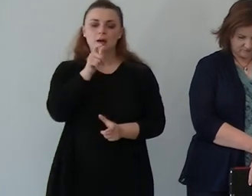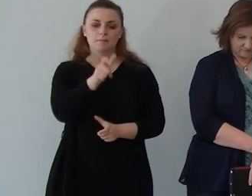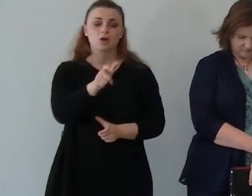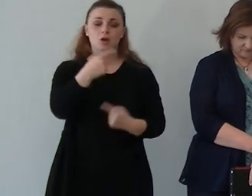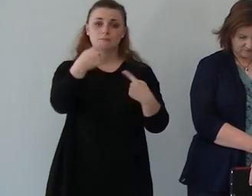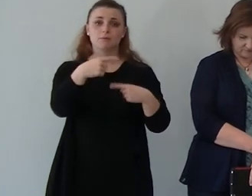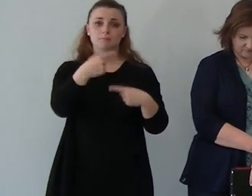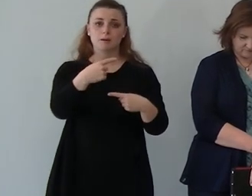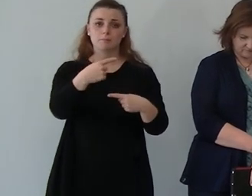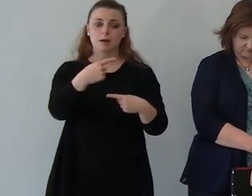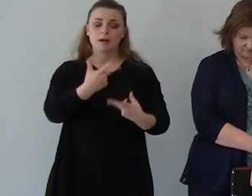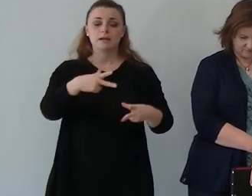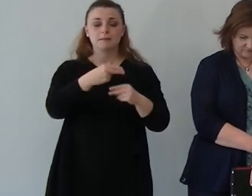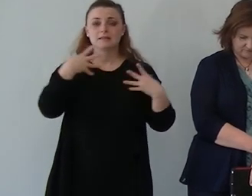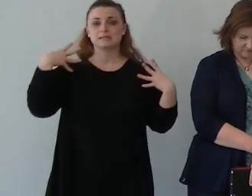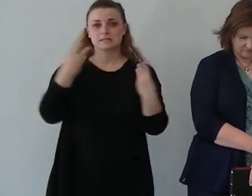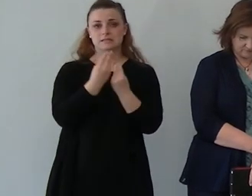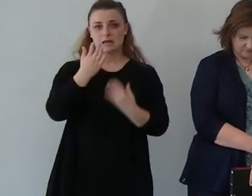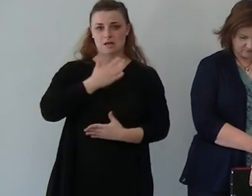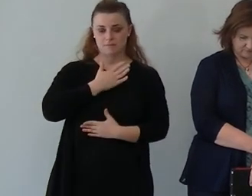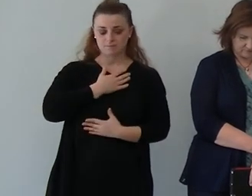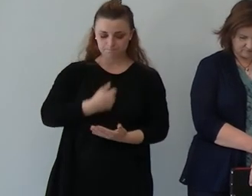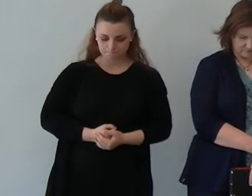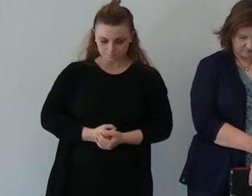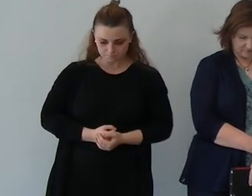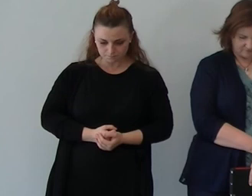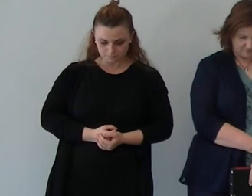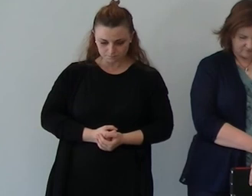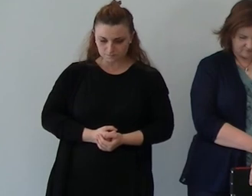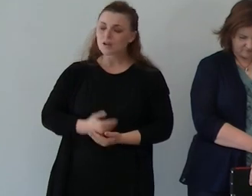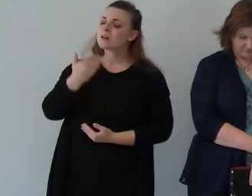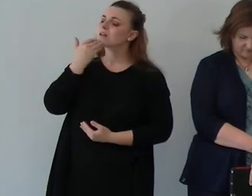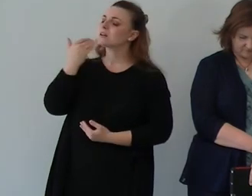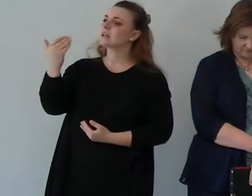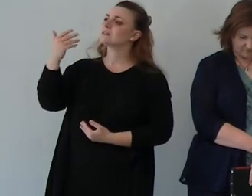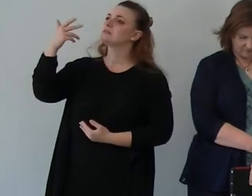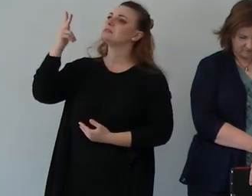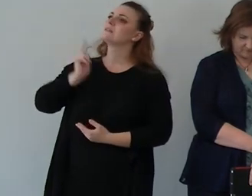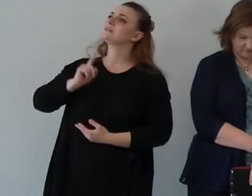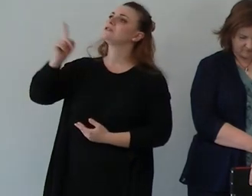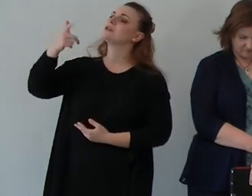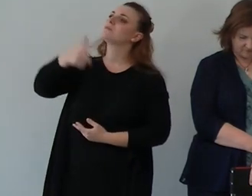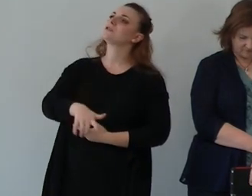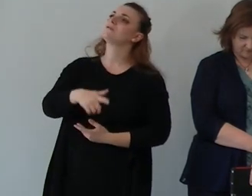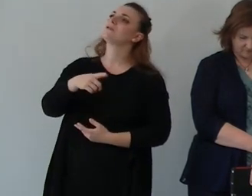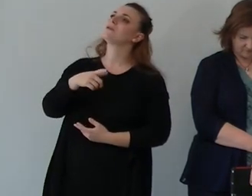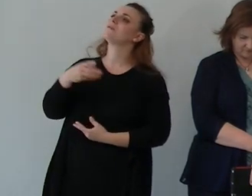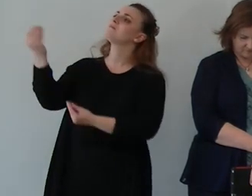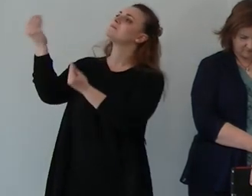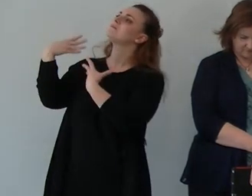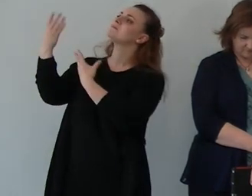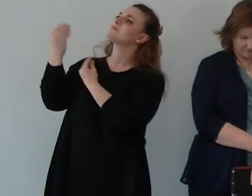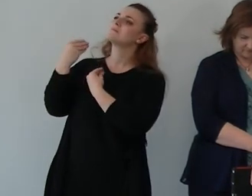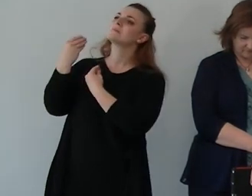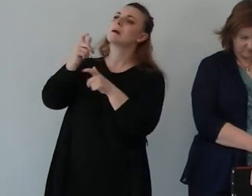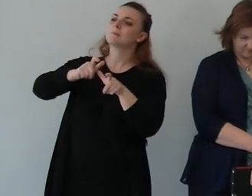Signore, grazie di tutte le persone che mi hanno istruito, mi hanno comandato, mi hanno parlato di te.